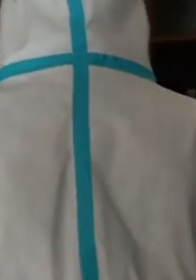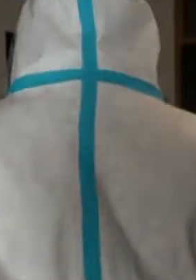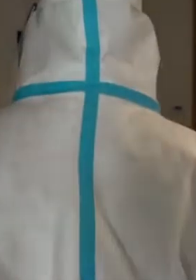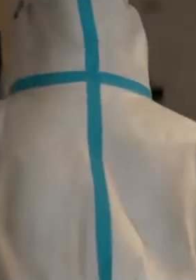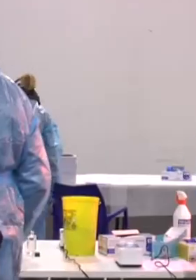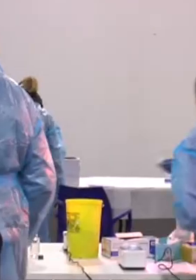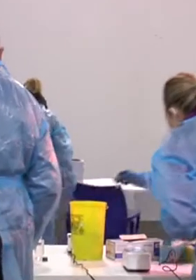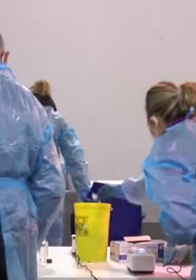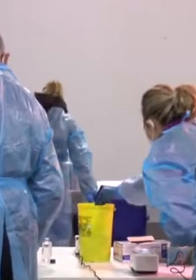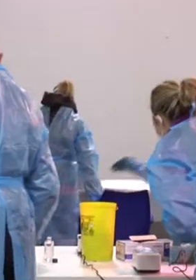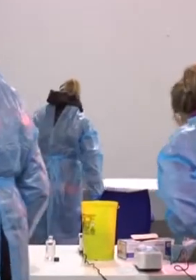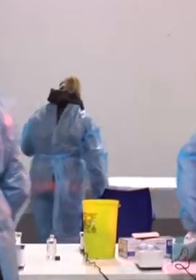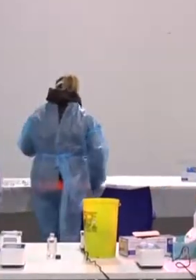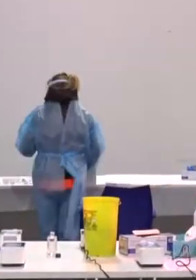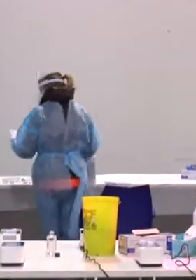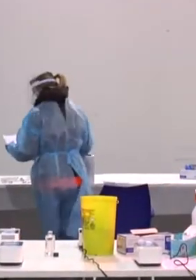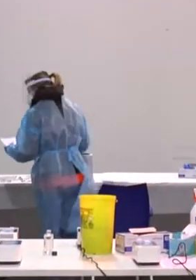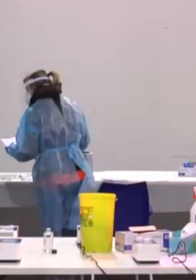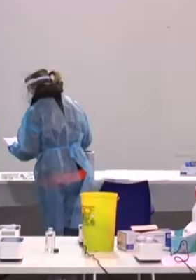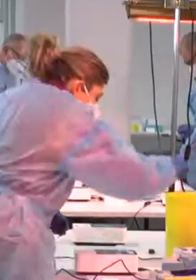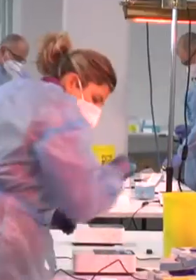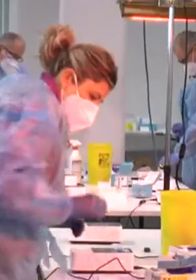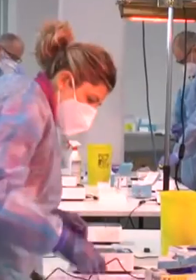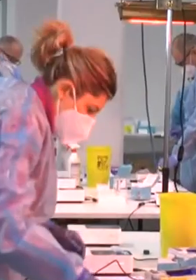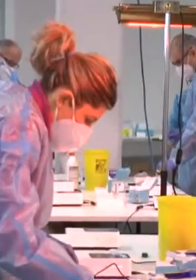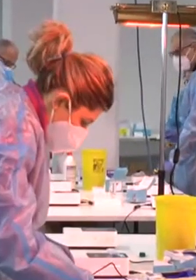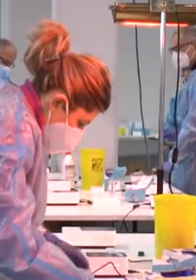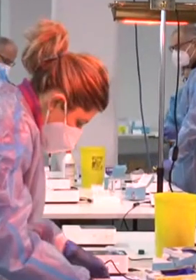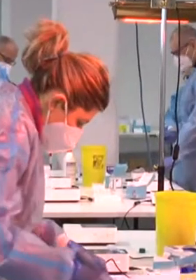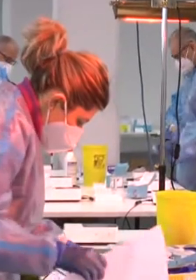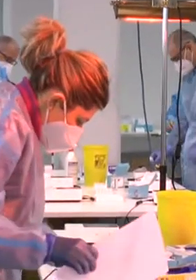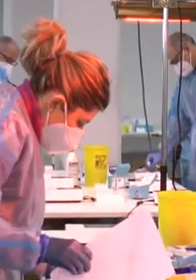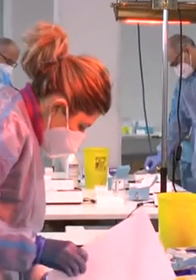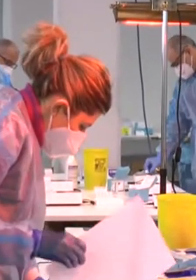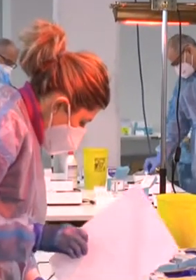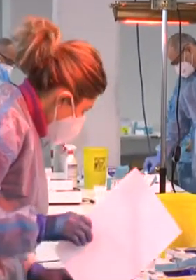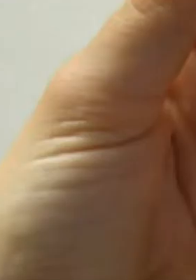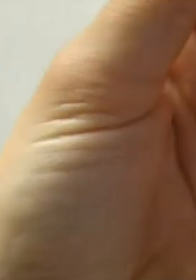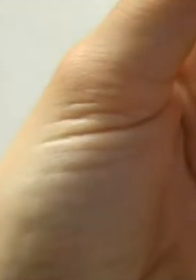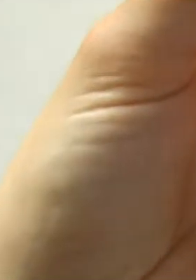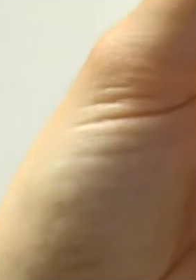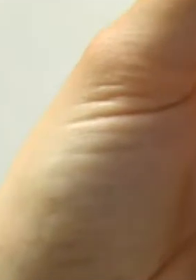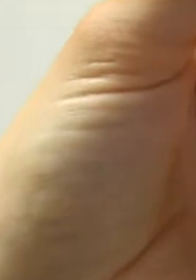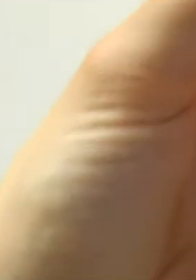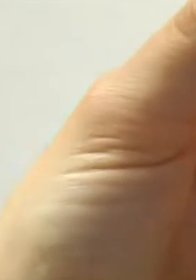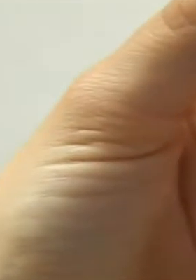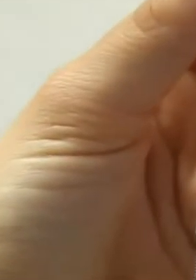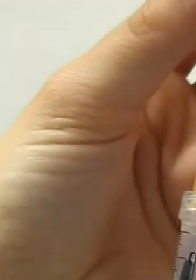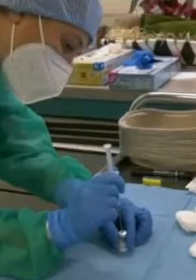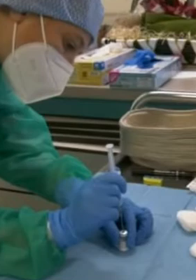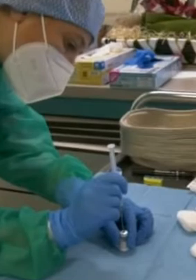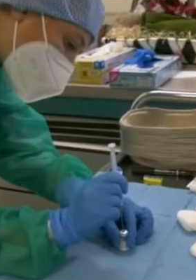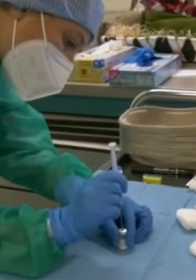gli anticorpi monoclonali diventati famosi dopo essere stati somministrati a Donald Trump. Autorizzati negli Stati Uniti, sono in